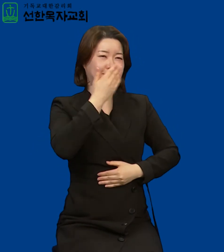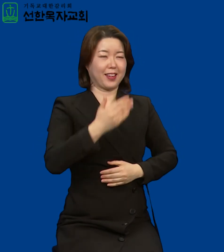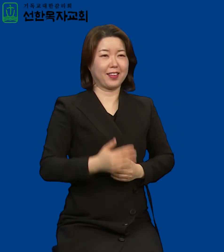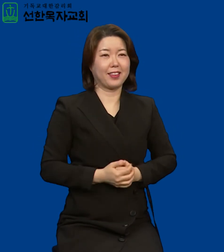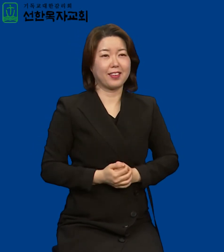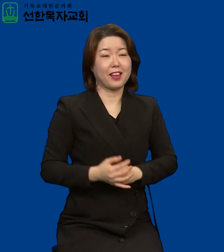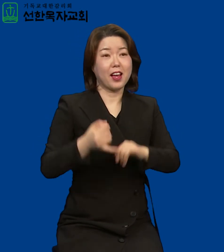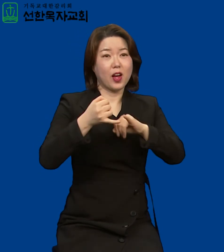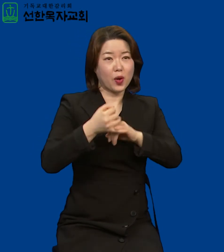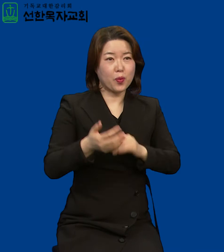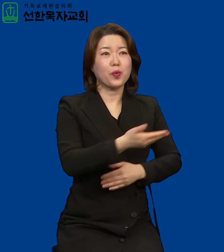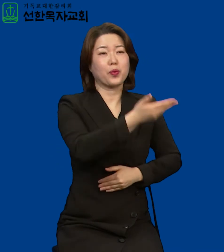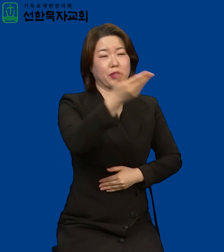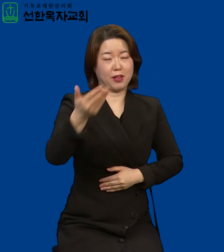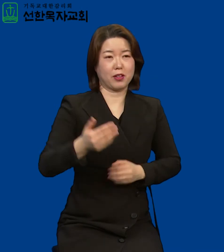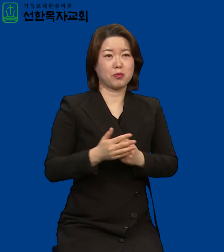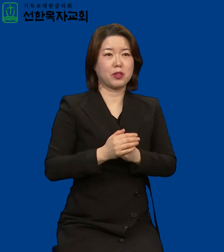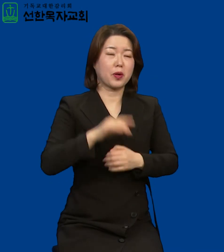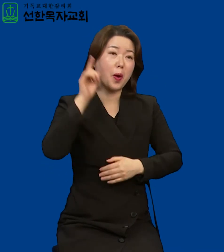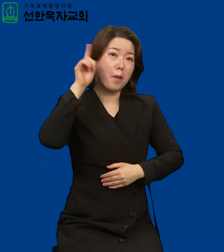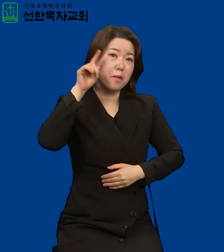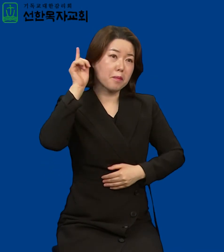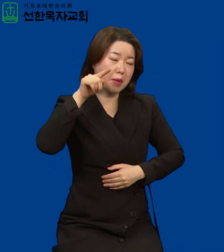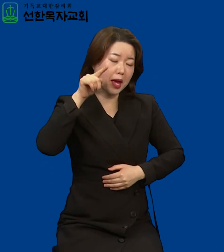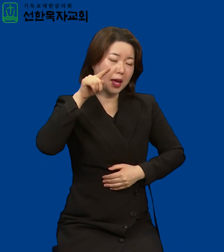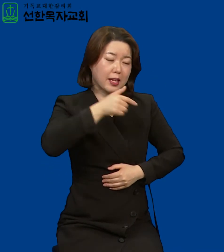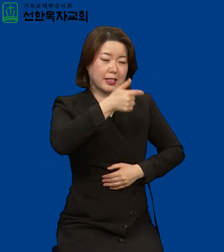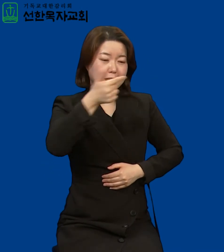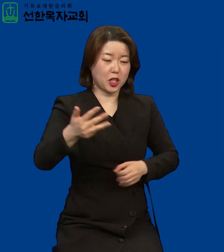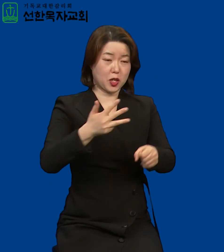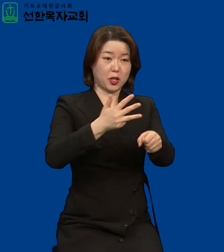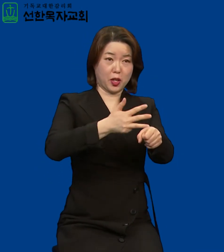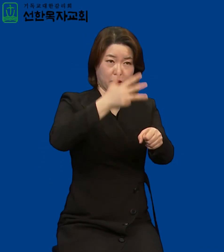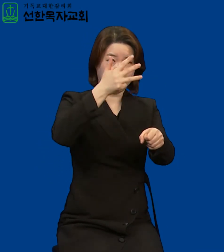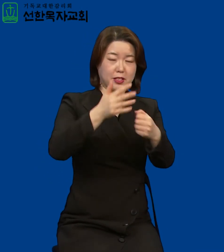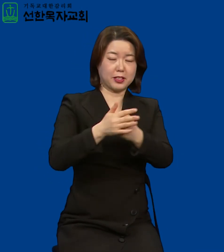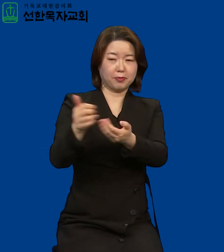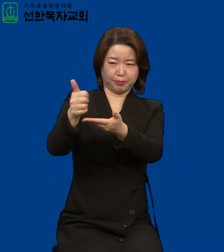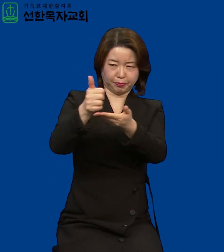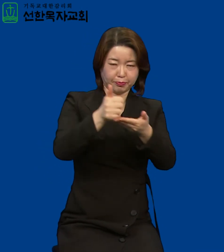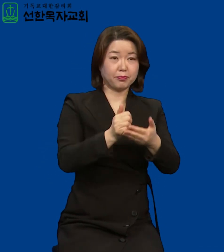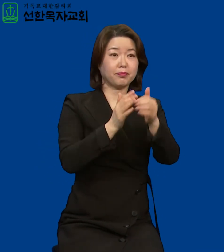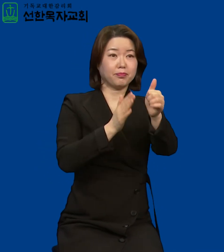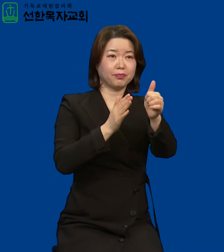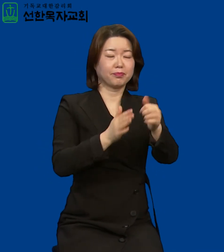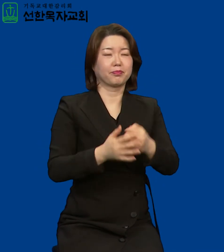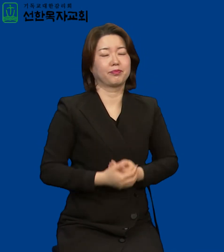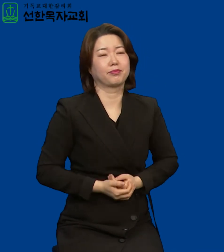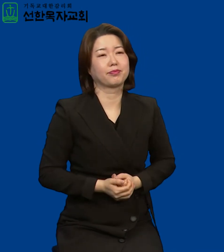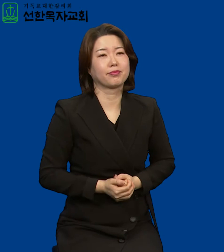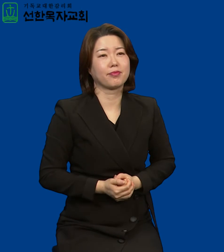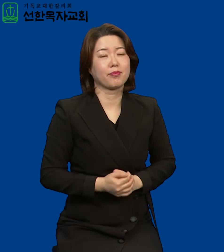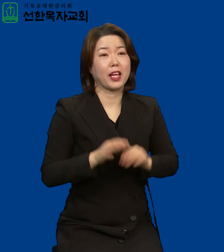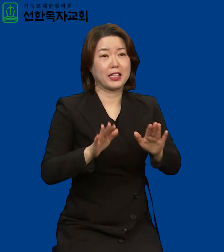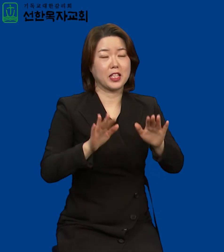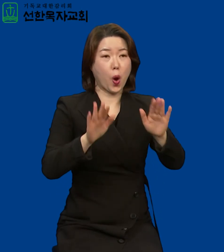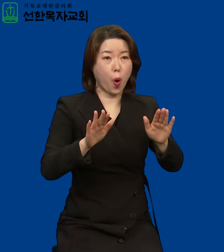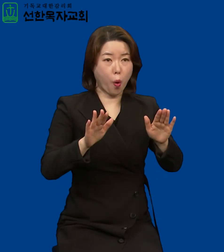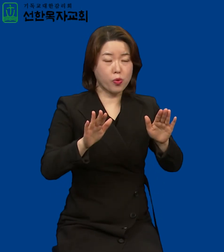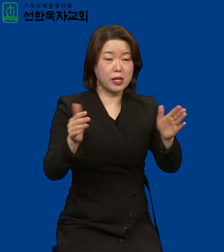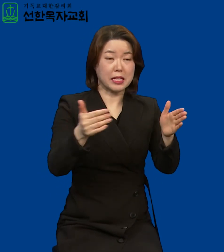꼭 여러분들을 매일 저녁 8시에 초청을 합니다. 자, 이제